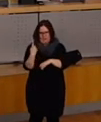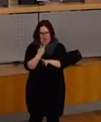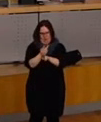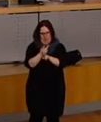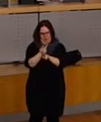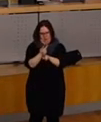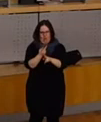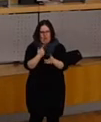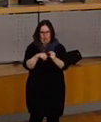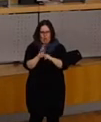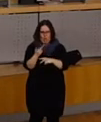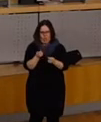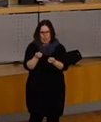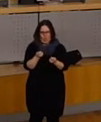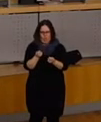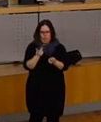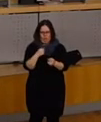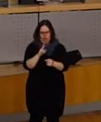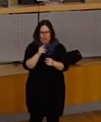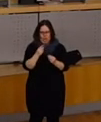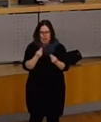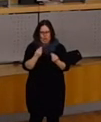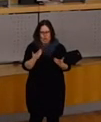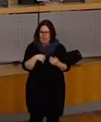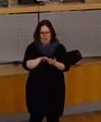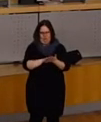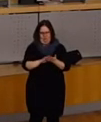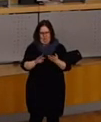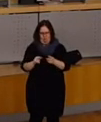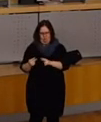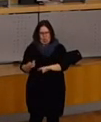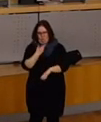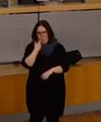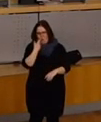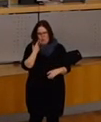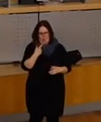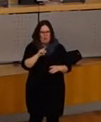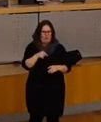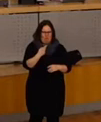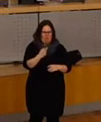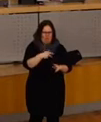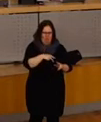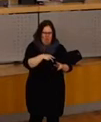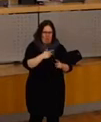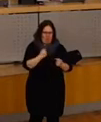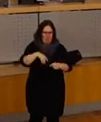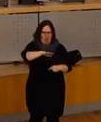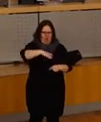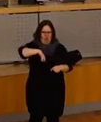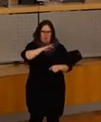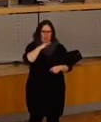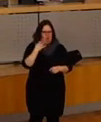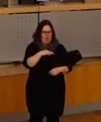an der macht also das weist schon darauf hin dass nicht so ganz einfach ist und man muss schon auch sagen es ist ein land in dem es auch